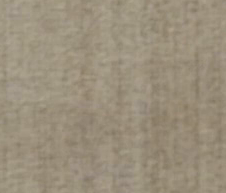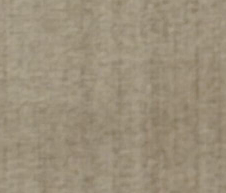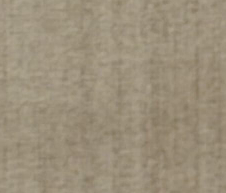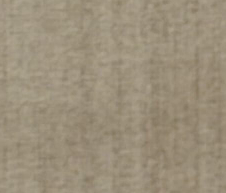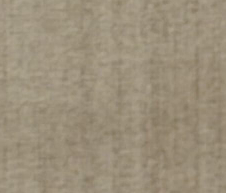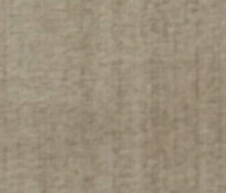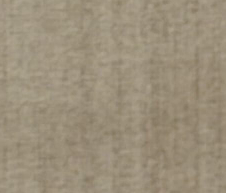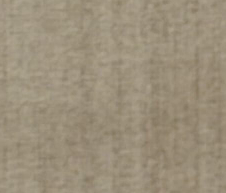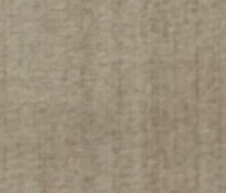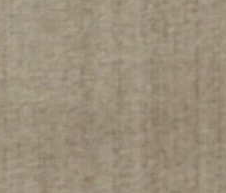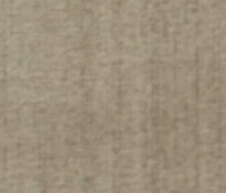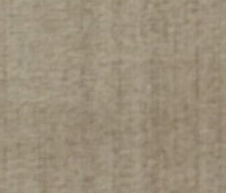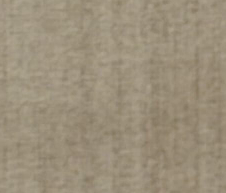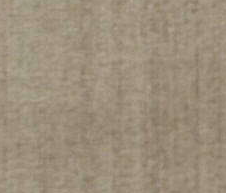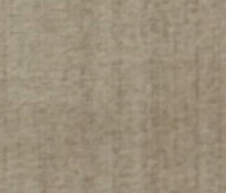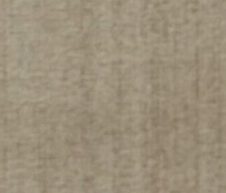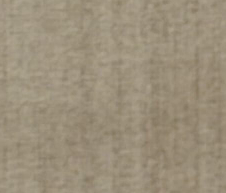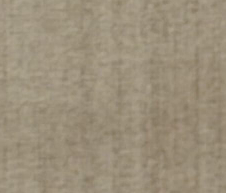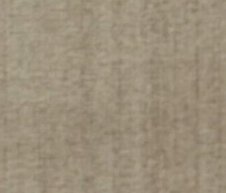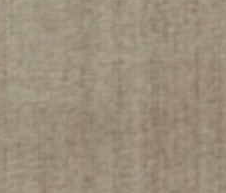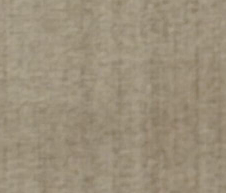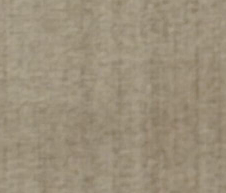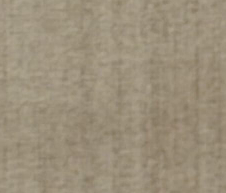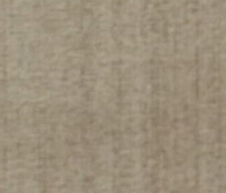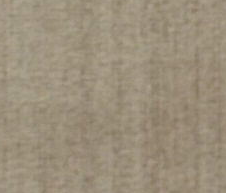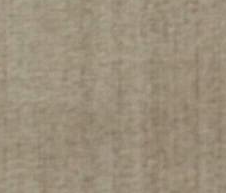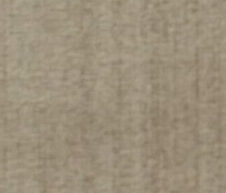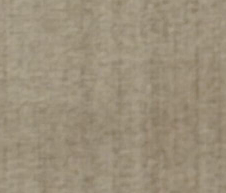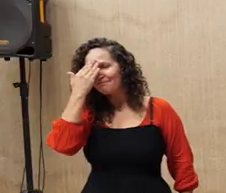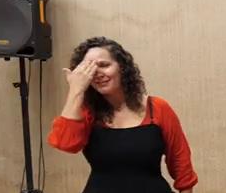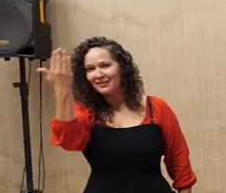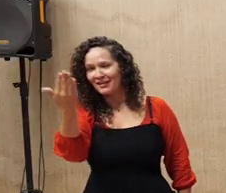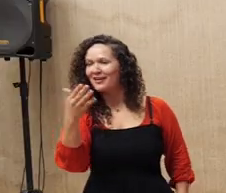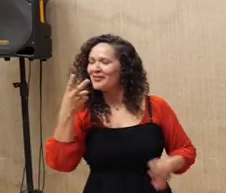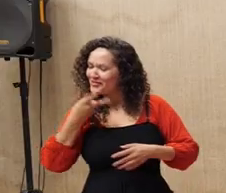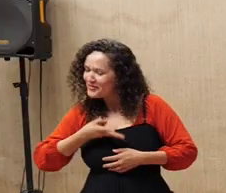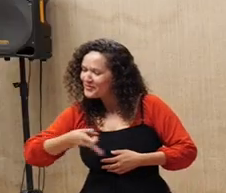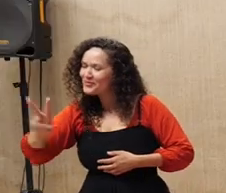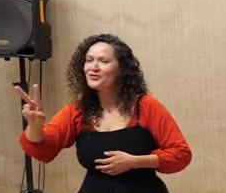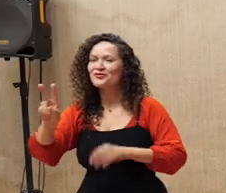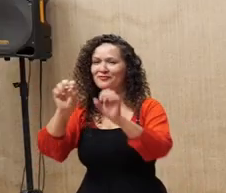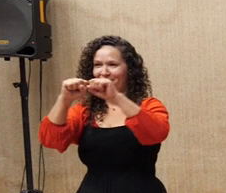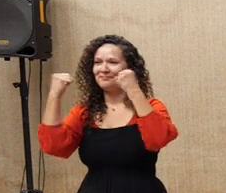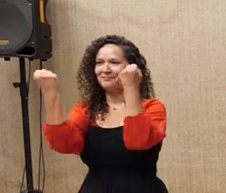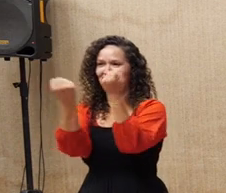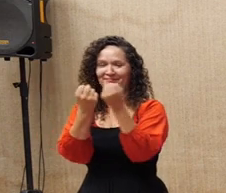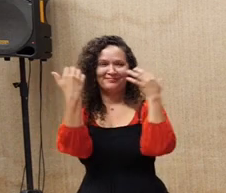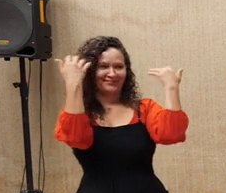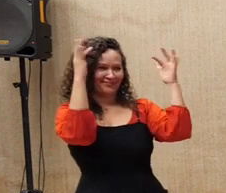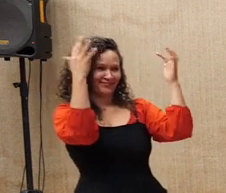Estado Democrático de Direito e da Constituição Federal. Obrigada. Vamos continuar o nosso seminário.